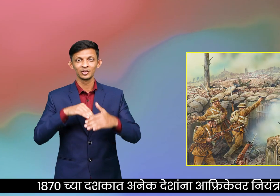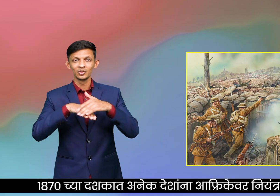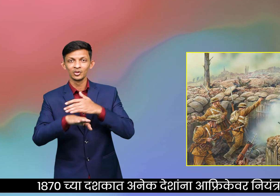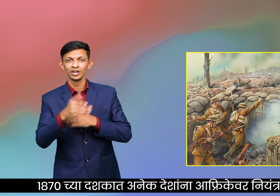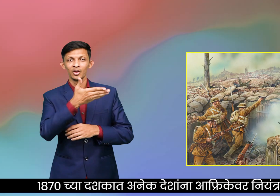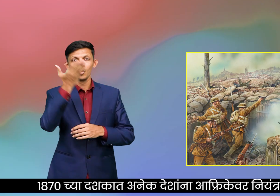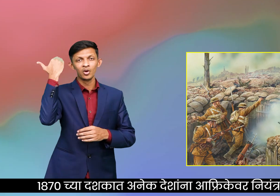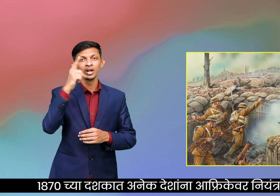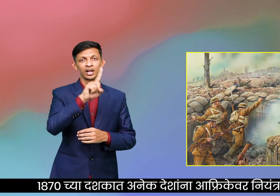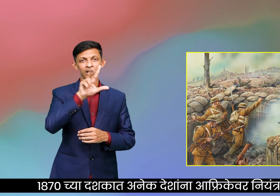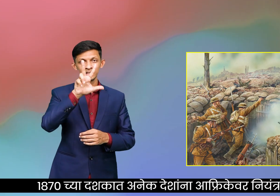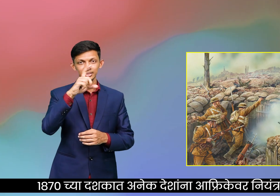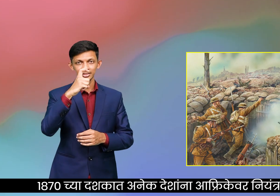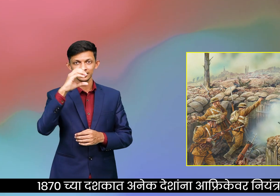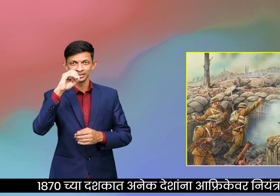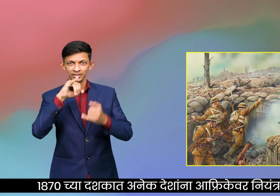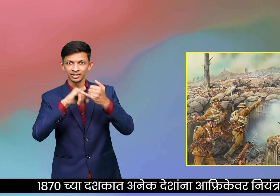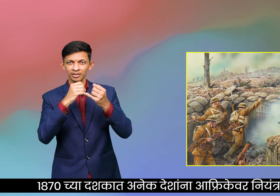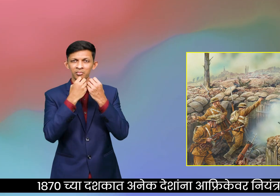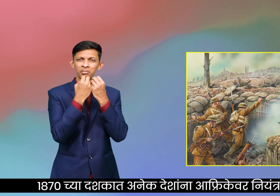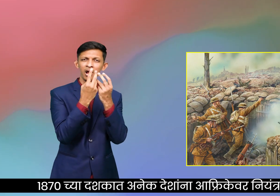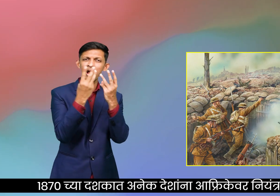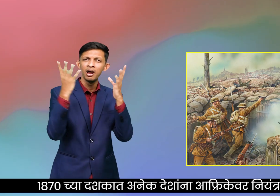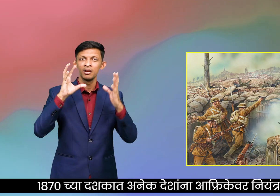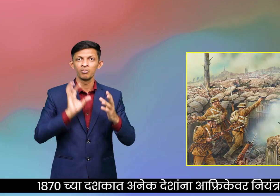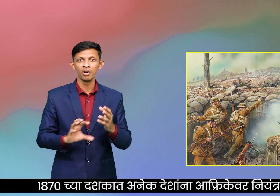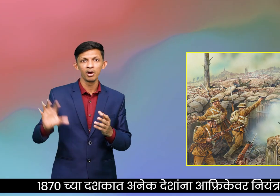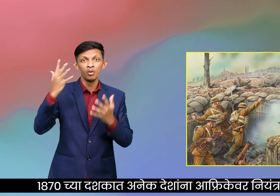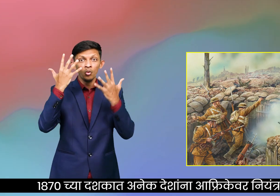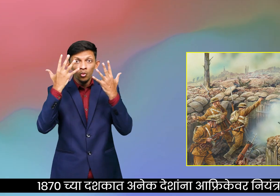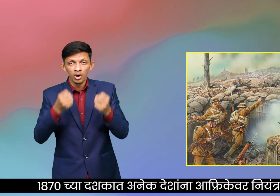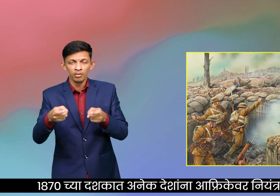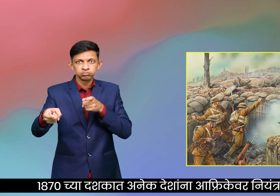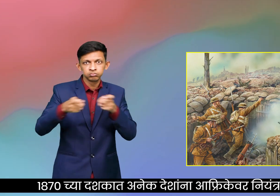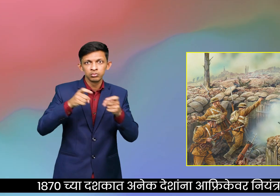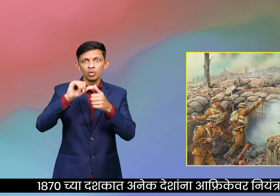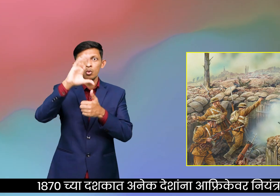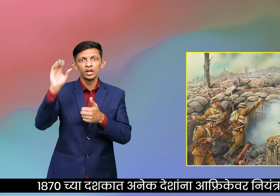अठराशे 1870 च्या दशकात अनेक देशांना आफ्रिकेवर नियंत्रण मिळवायचे होते.